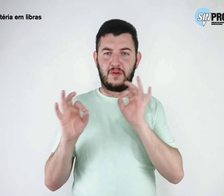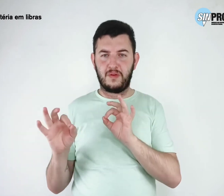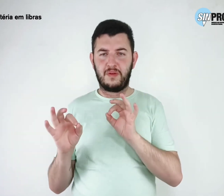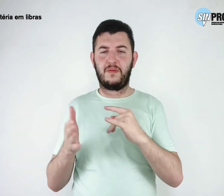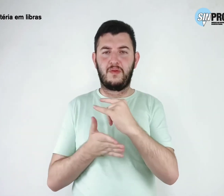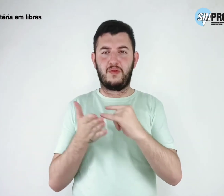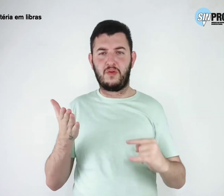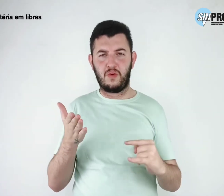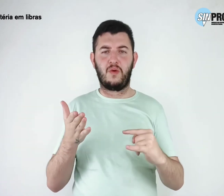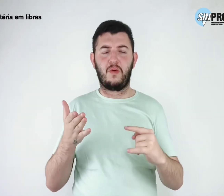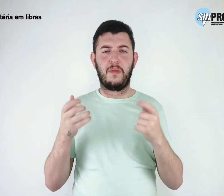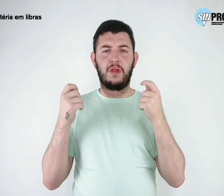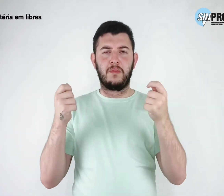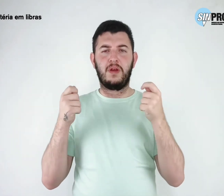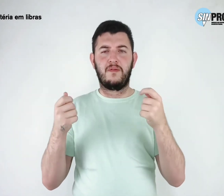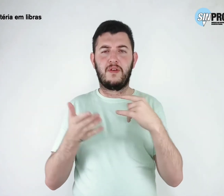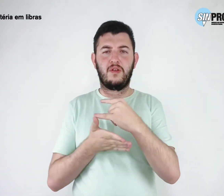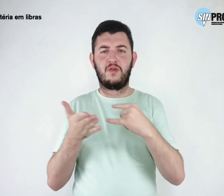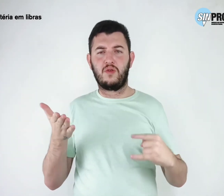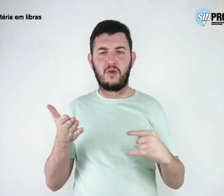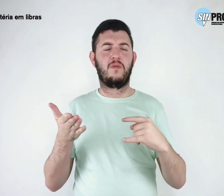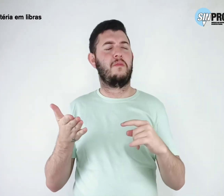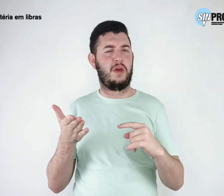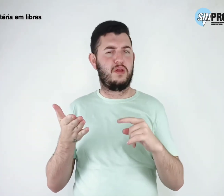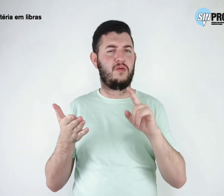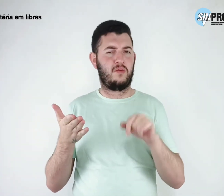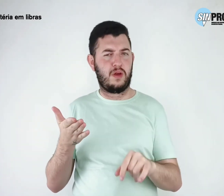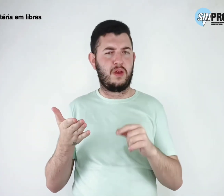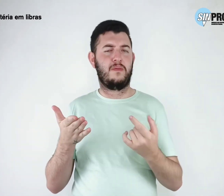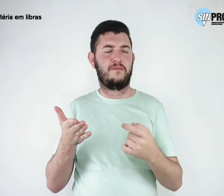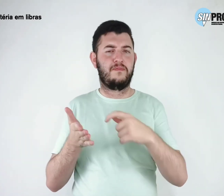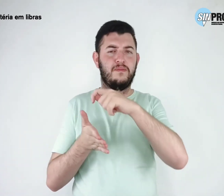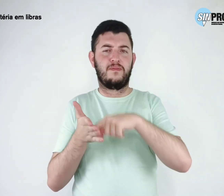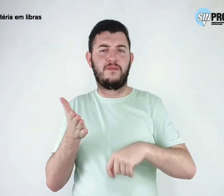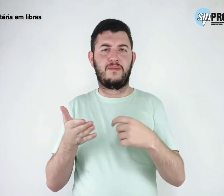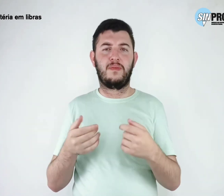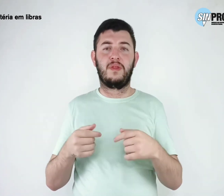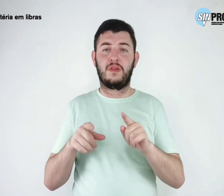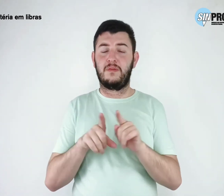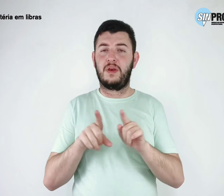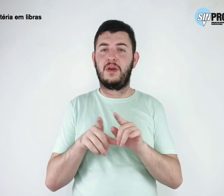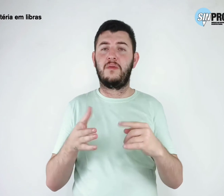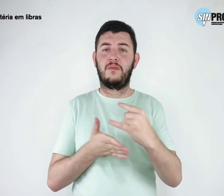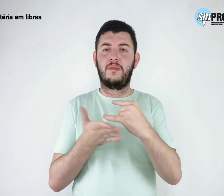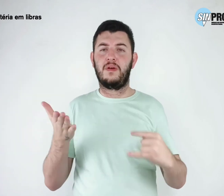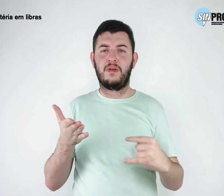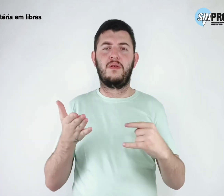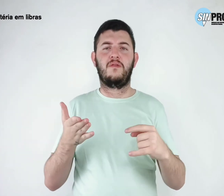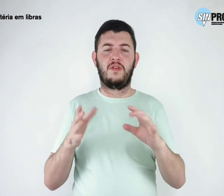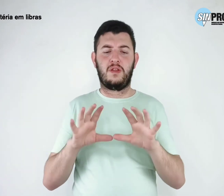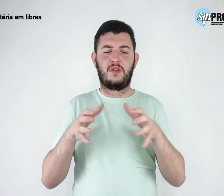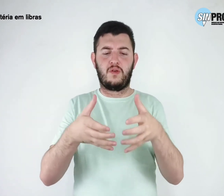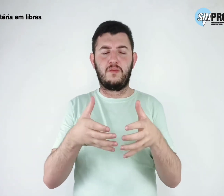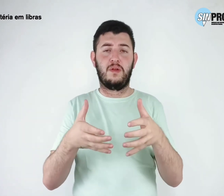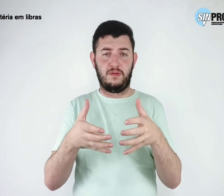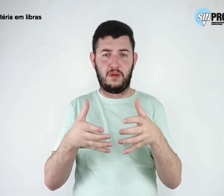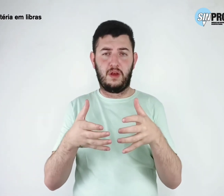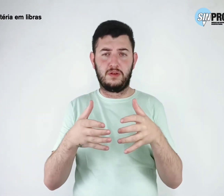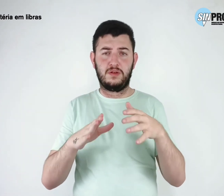abaixo-assinado. Manifesto das comunidades tradicionais de terreiro em denúncia aos atos